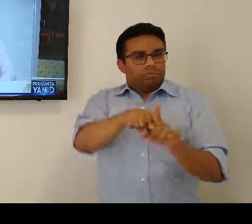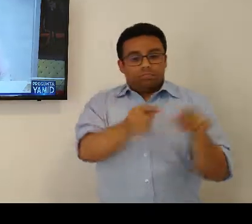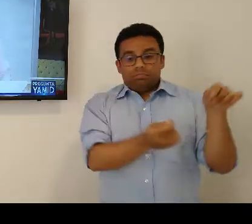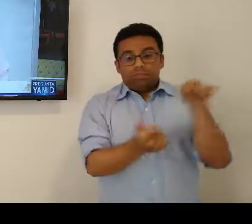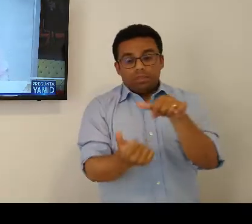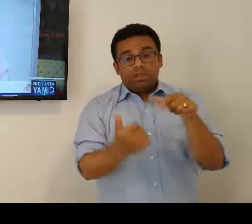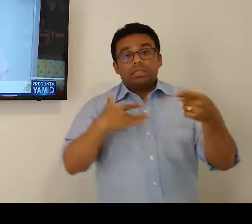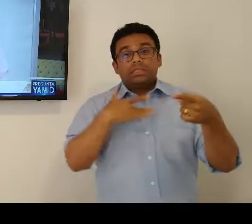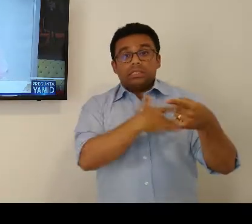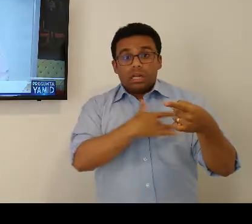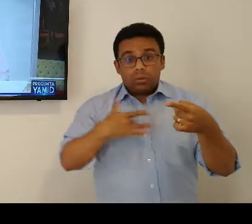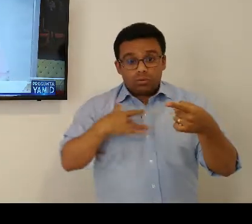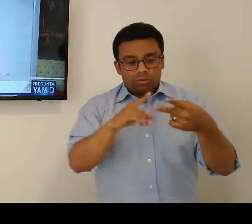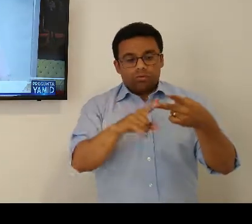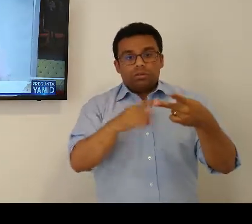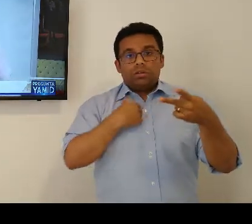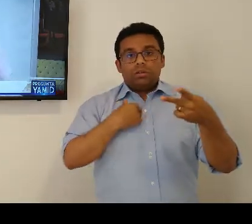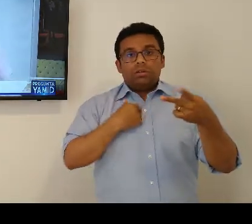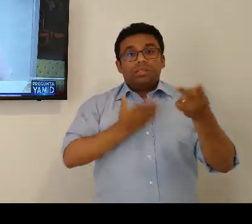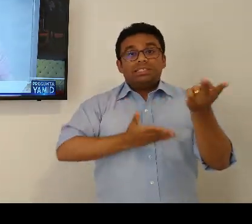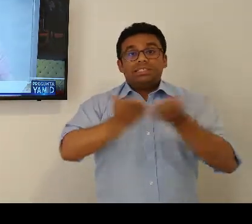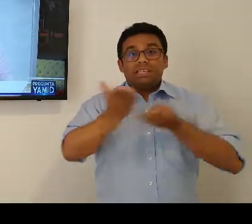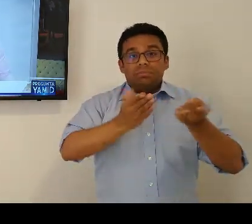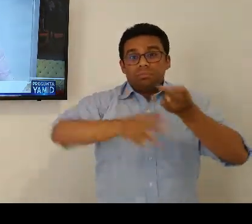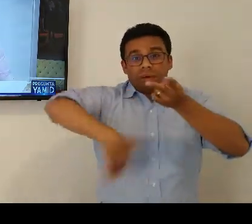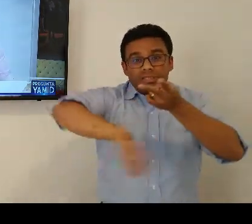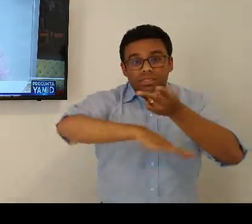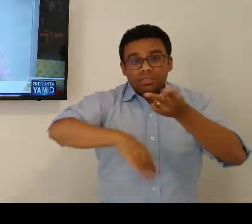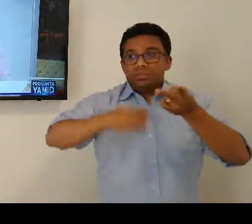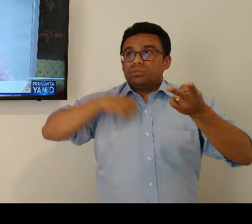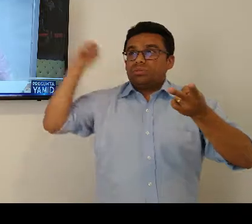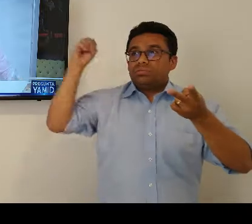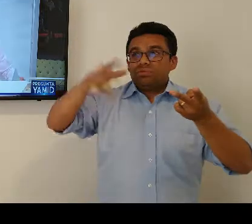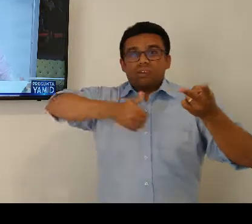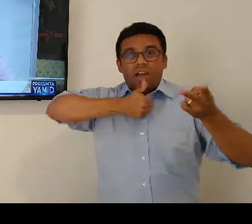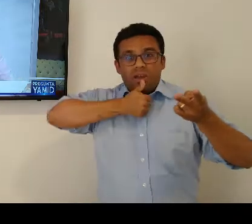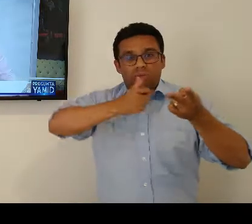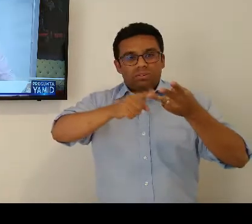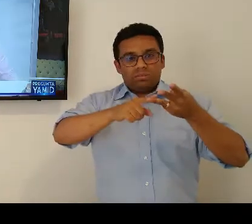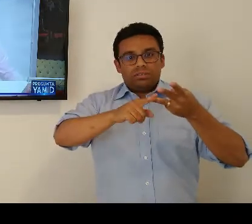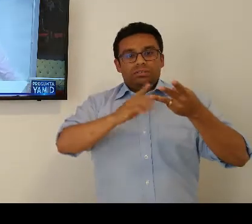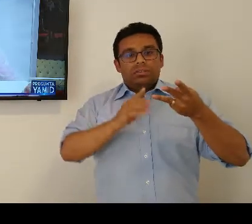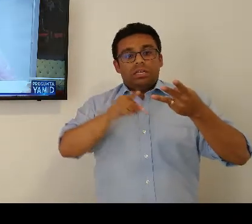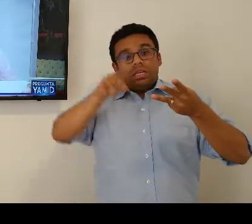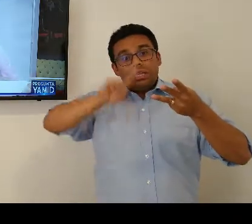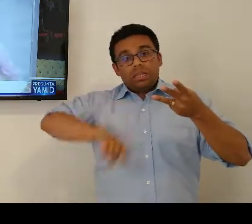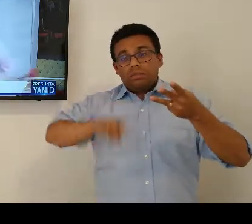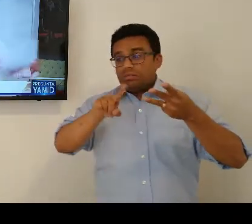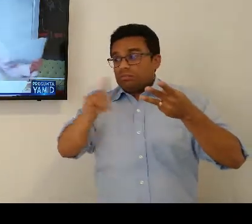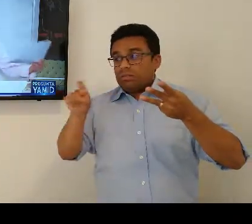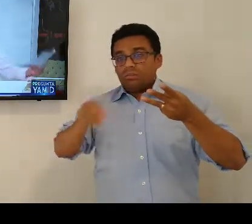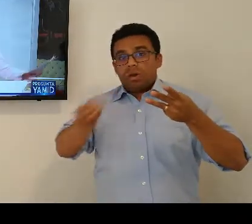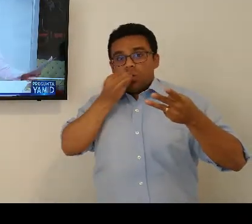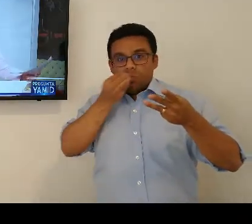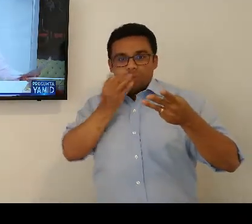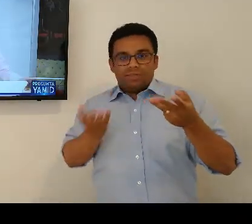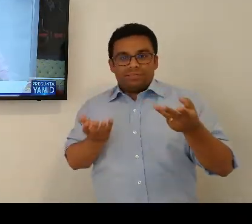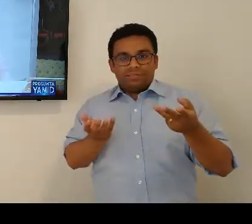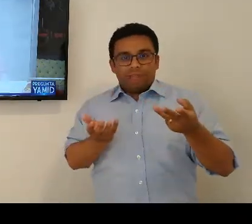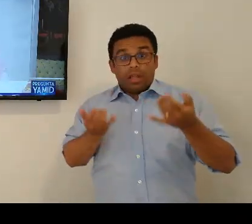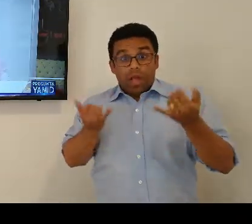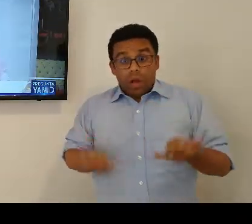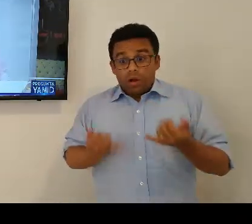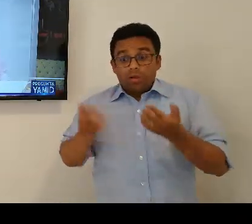cuidado, alimento y abastecimiento. 5 cosas básicas. El resto va a tener que estar casi cerrado. ¿Y cómo